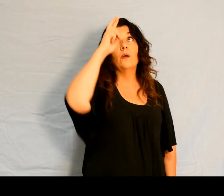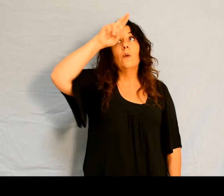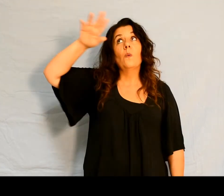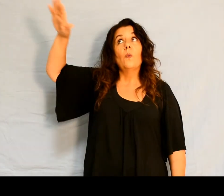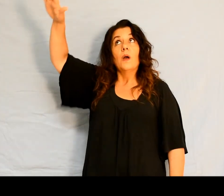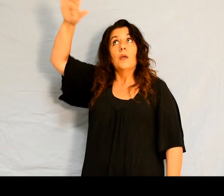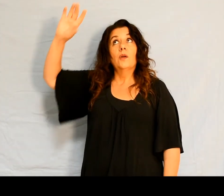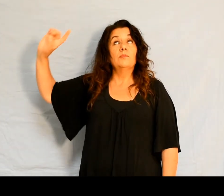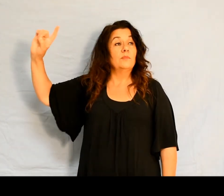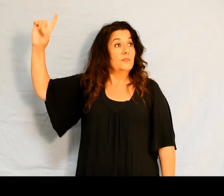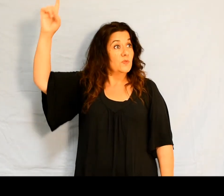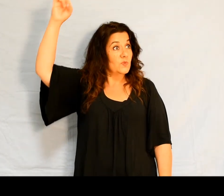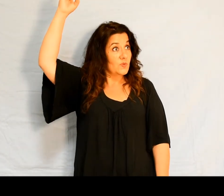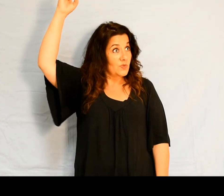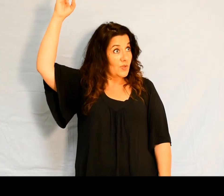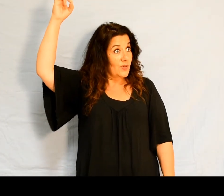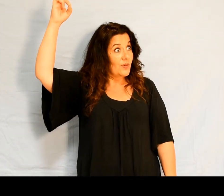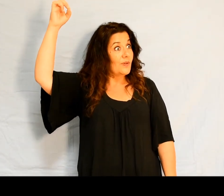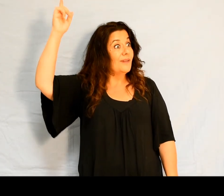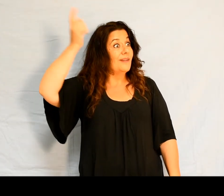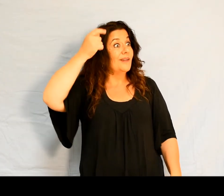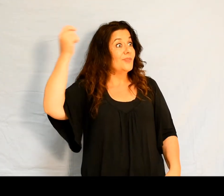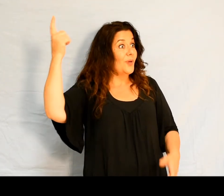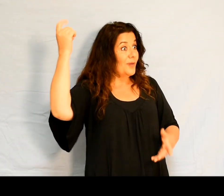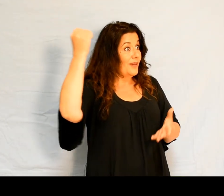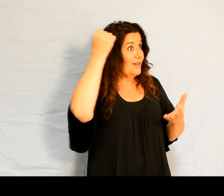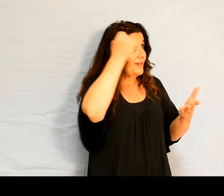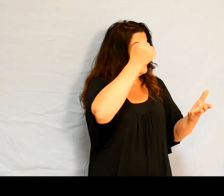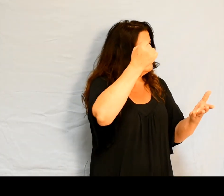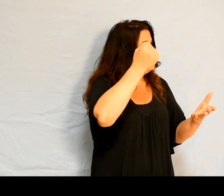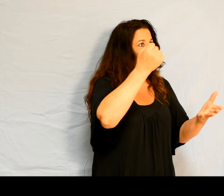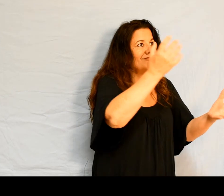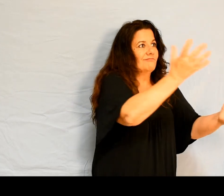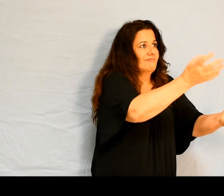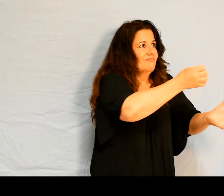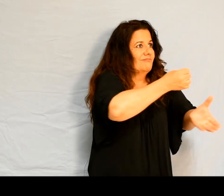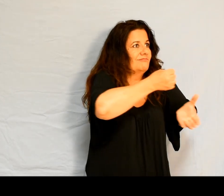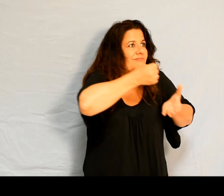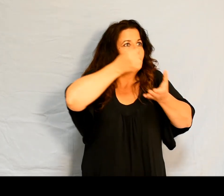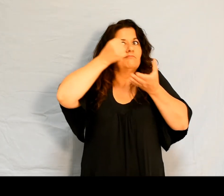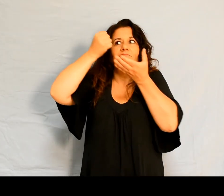enlevé pour être donné à une nation qui lui fera produire ses fruits.